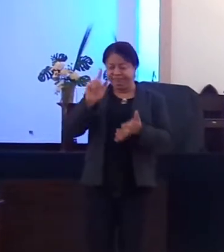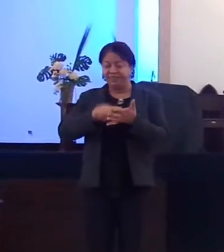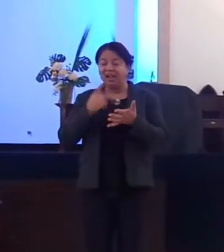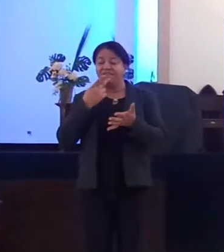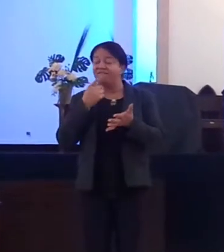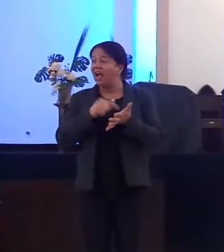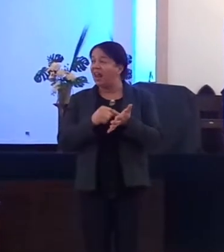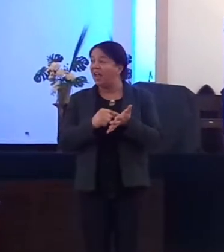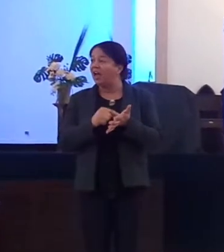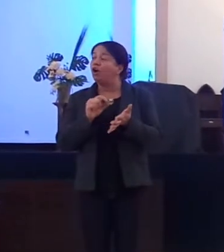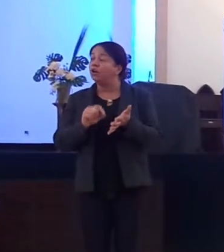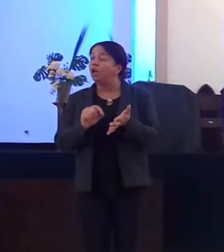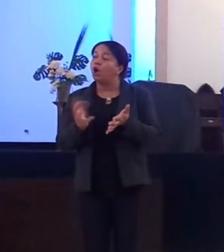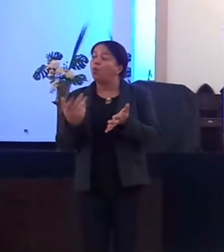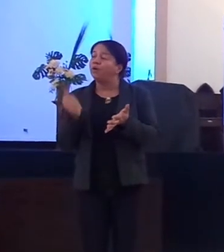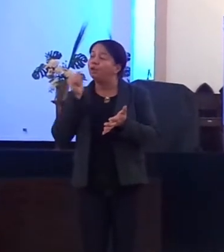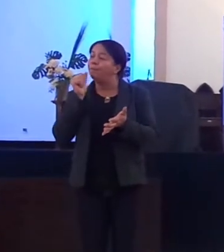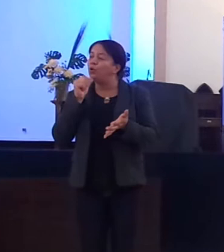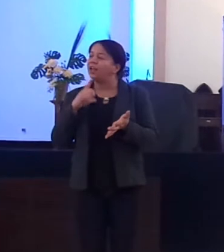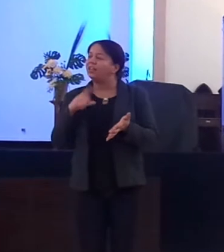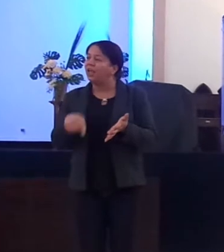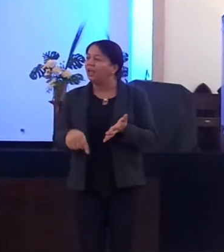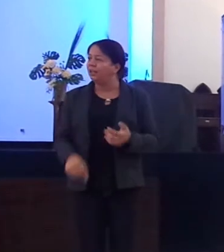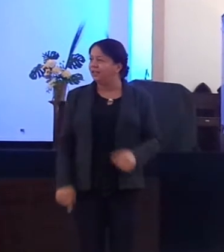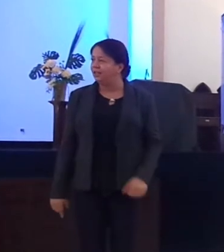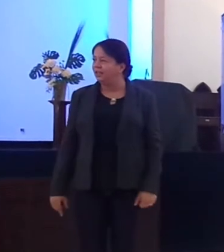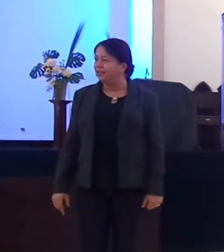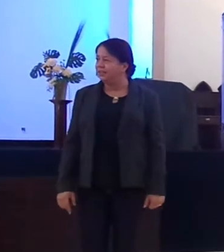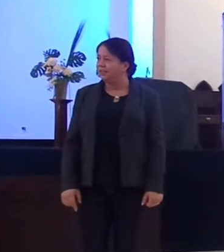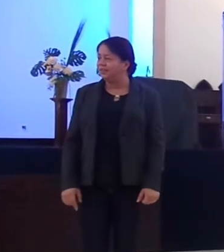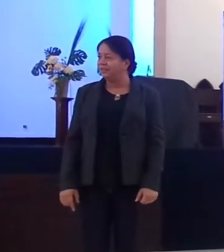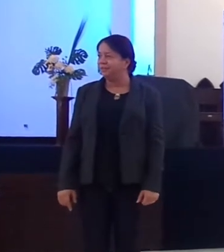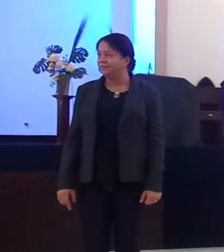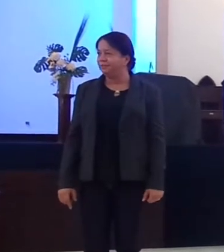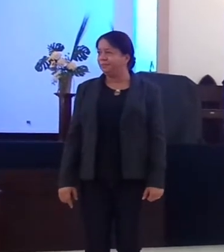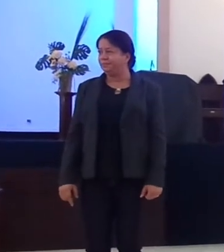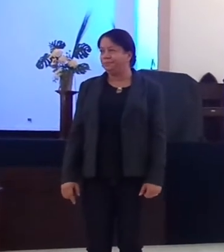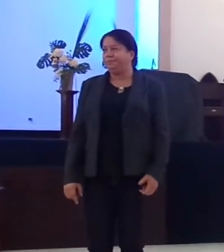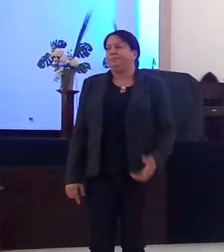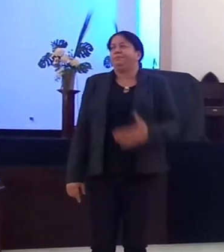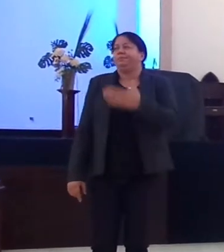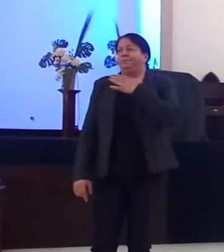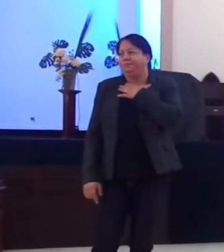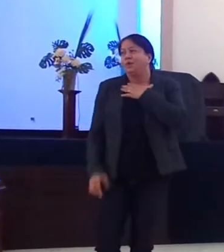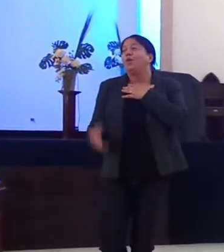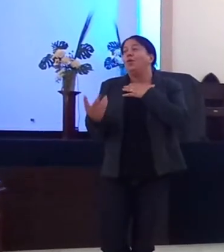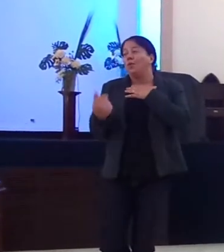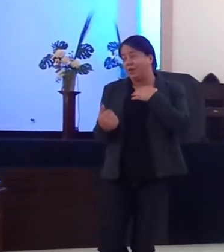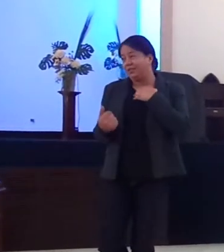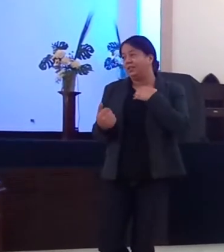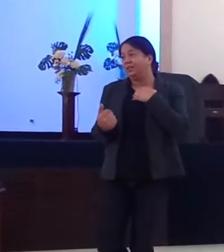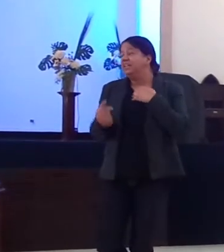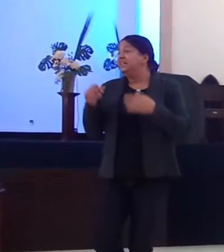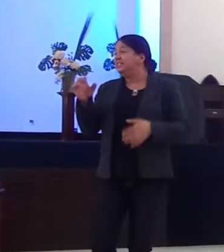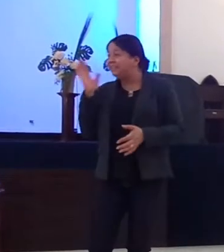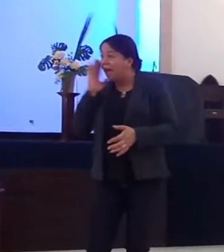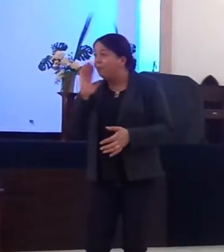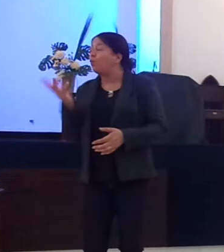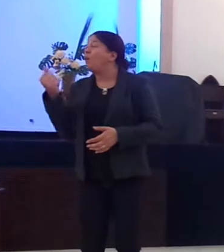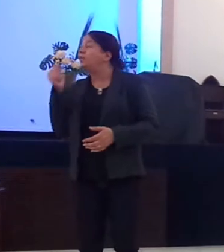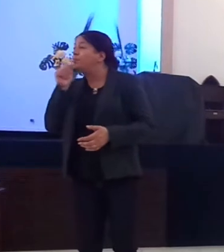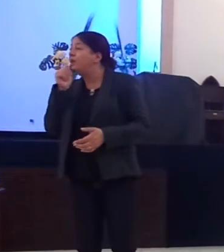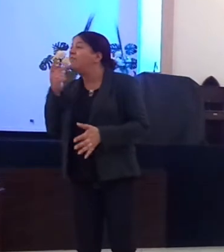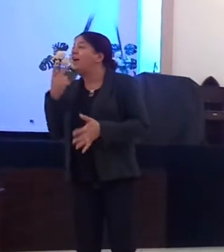cita quantas mulheres que ele cita na genealogia de Jesus. Vai valer um carro zero